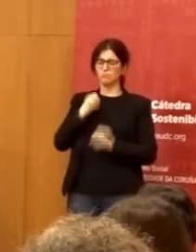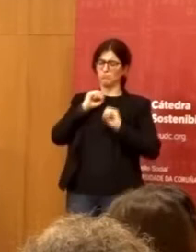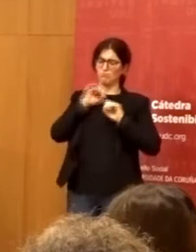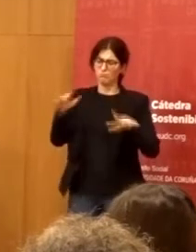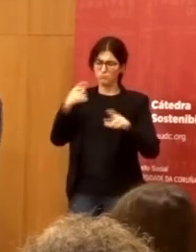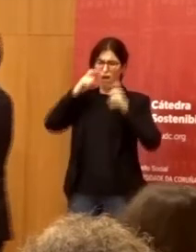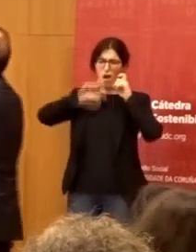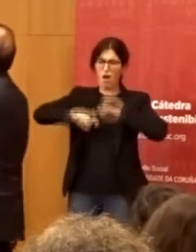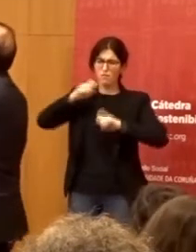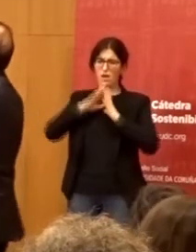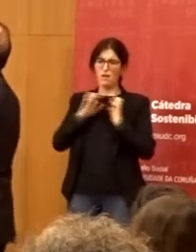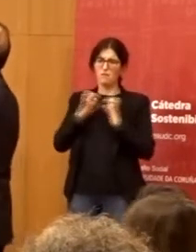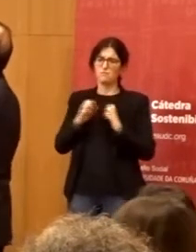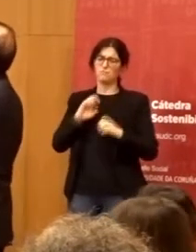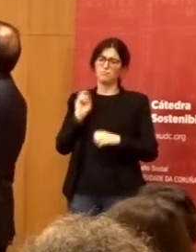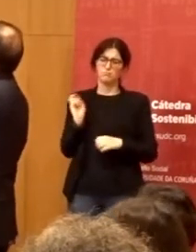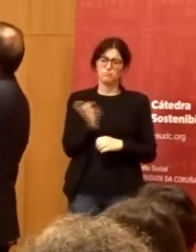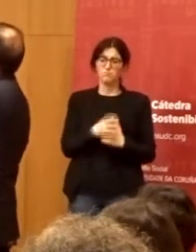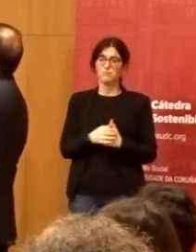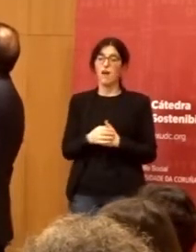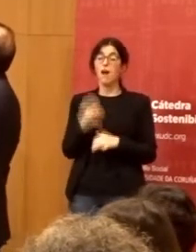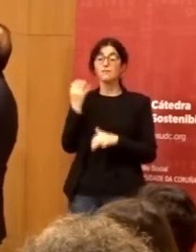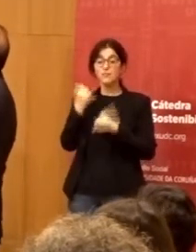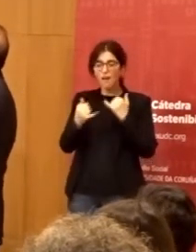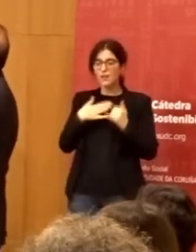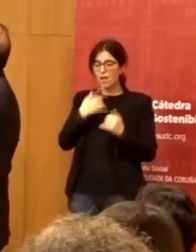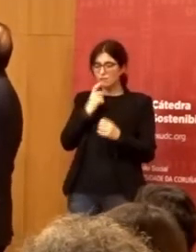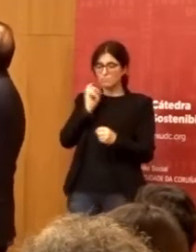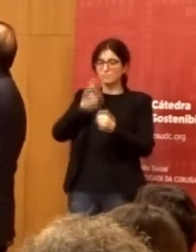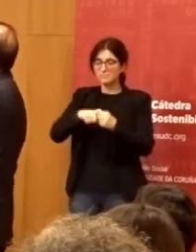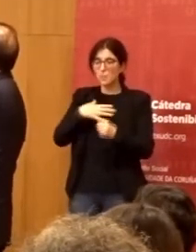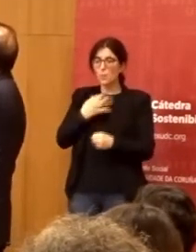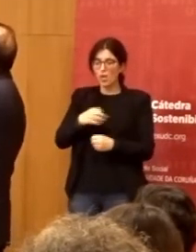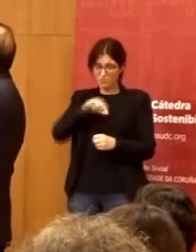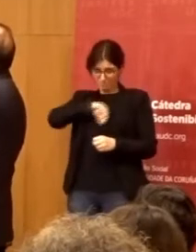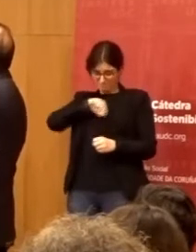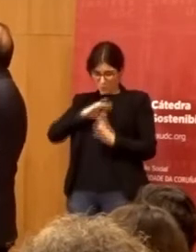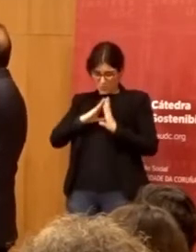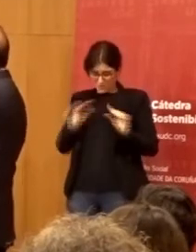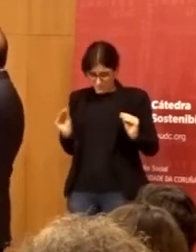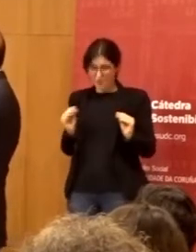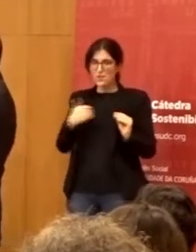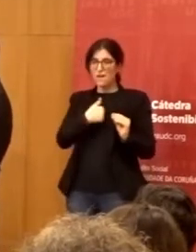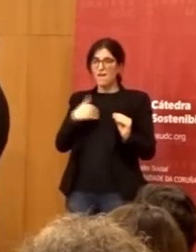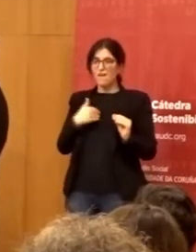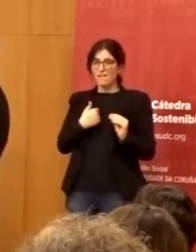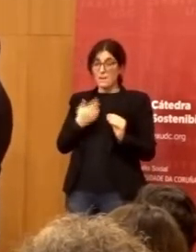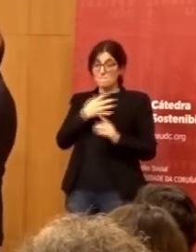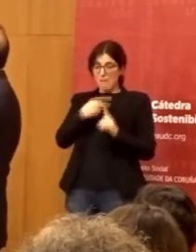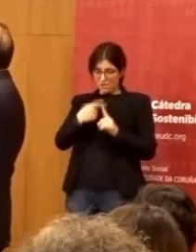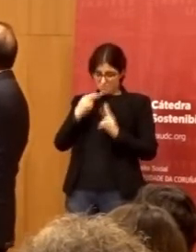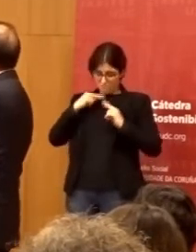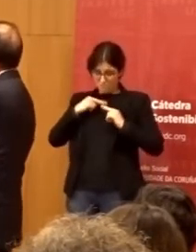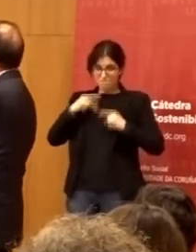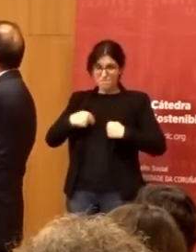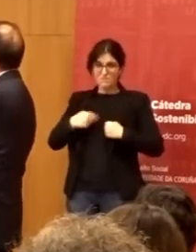emoción. Por fin podría cumplir otro de mis sueños, sentirme universitario y con discapacidad, que no es nada fácil. Pasé